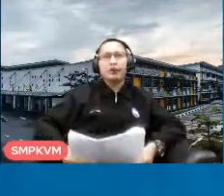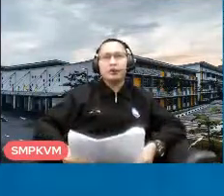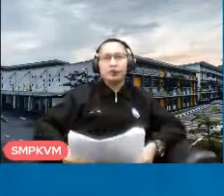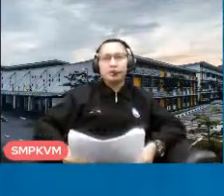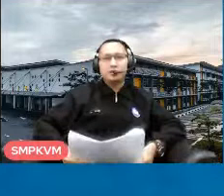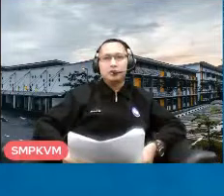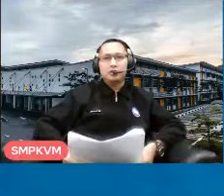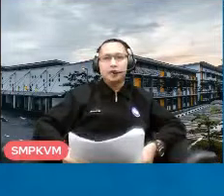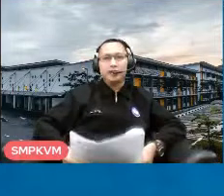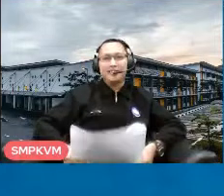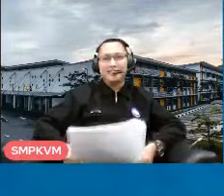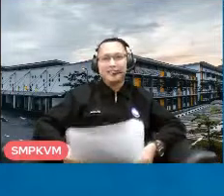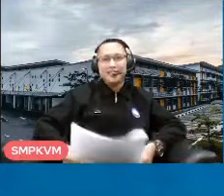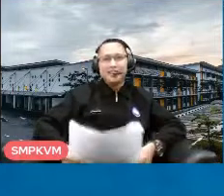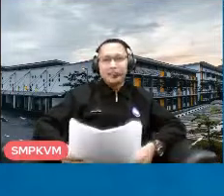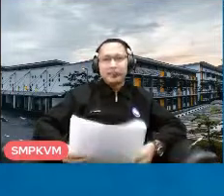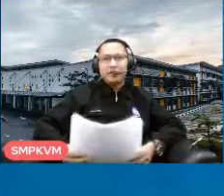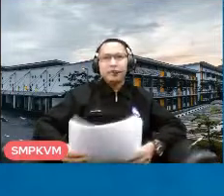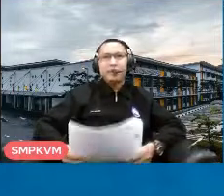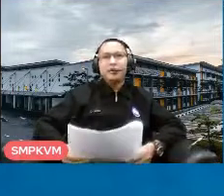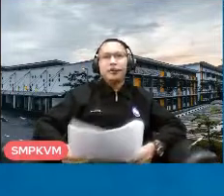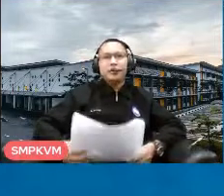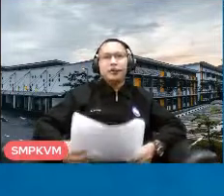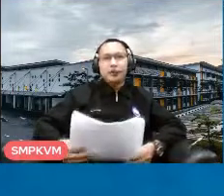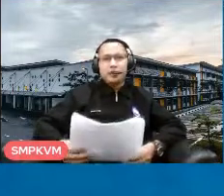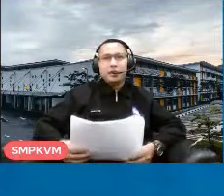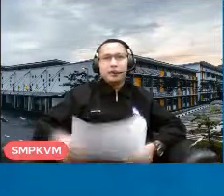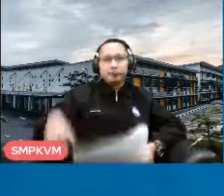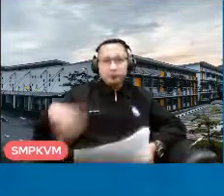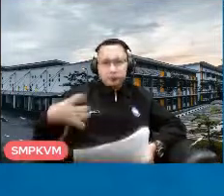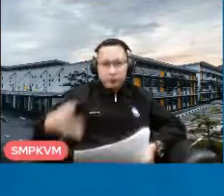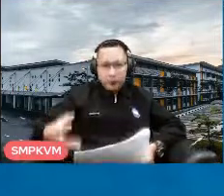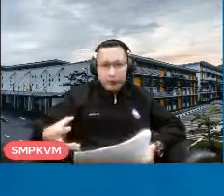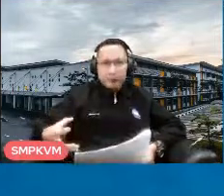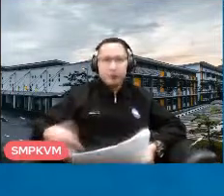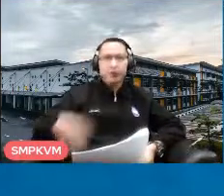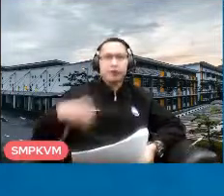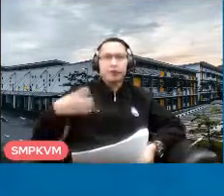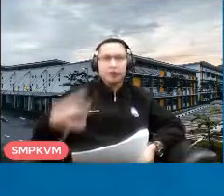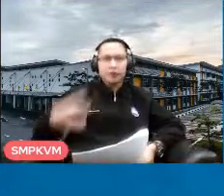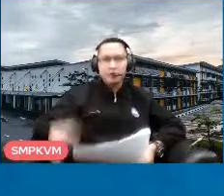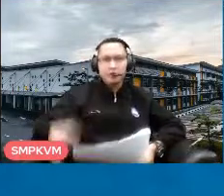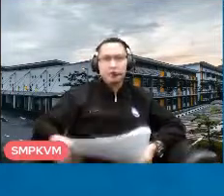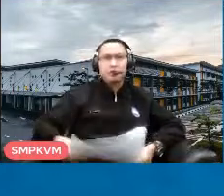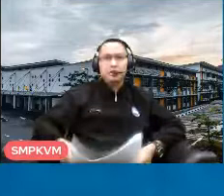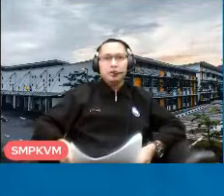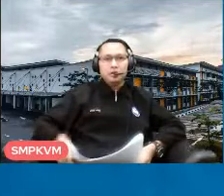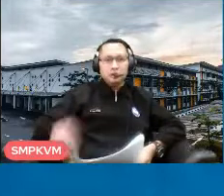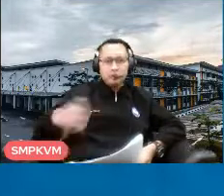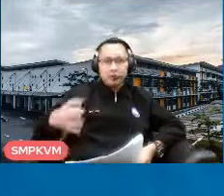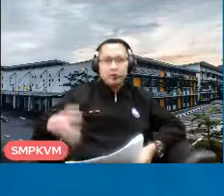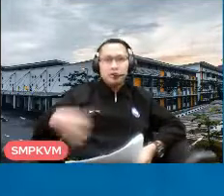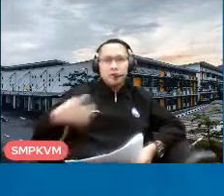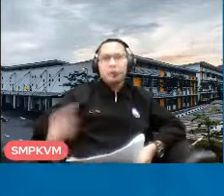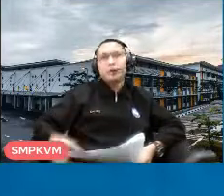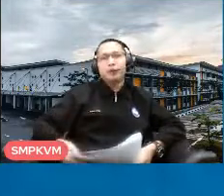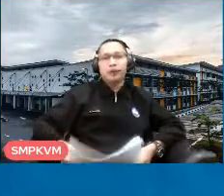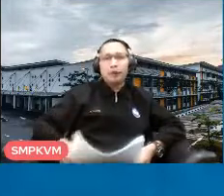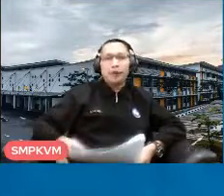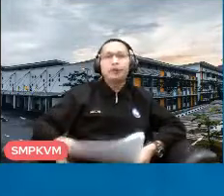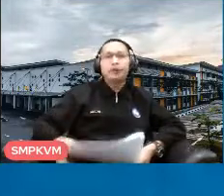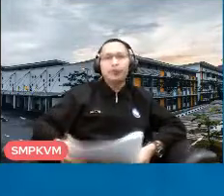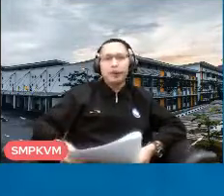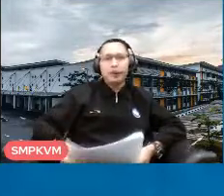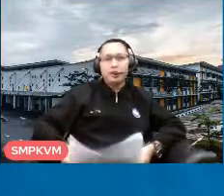ah decekku nih ya udah lama udah nggak sini dan dia selalu